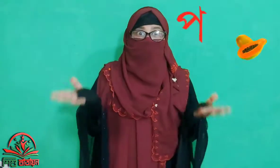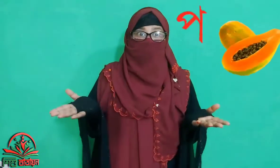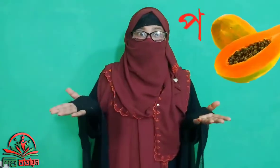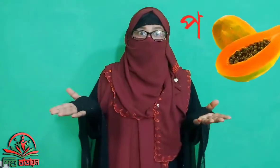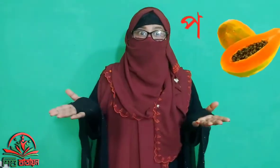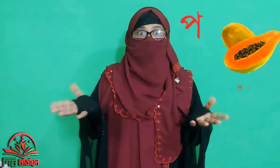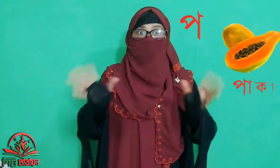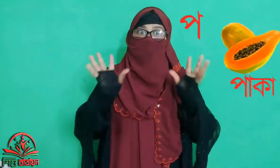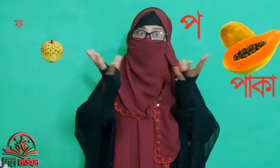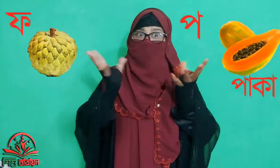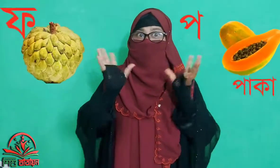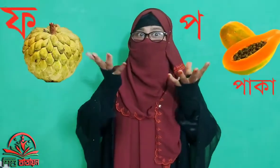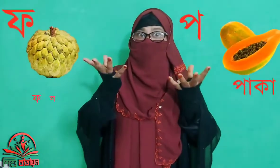পয়ে পাকা ফয়ে ফল